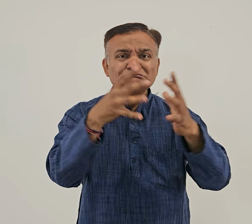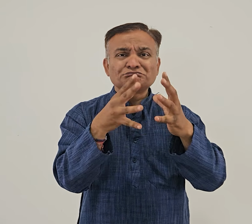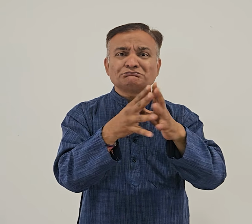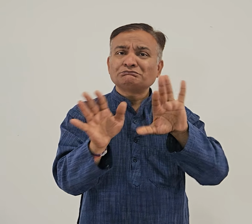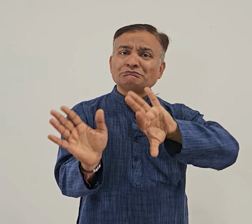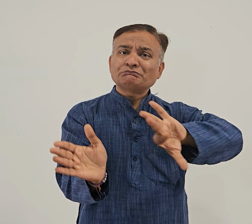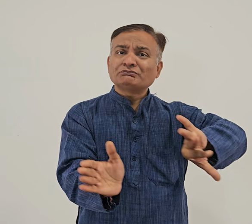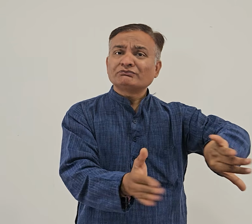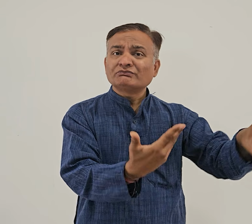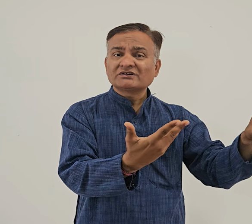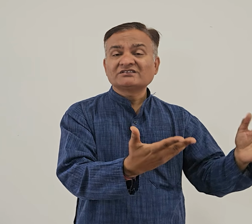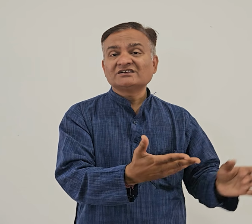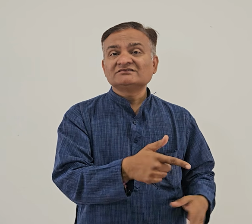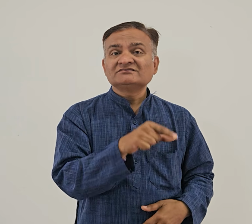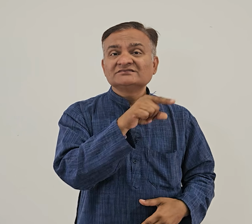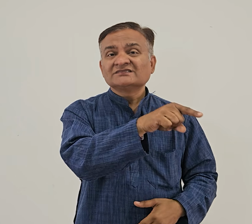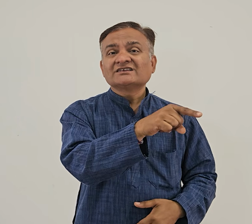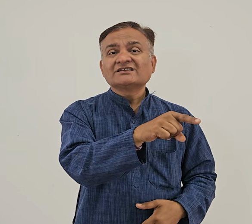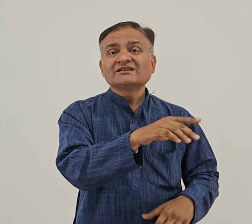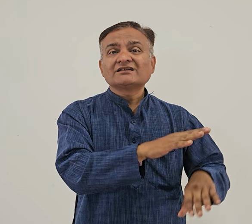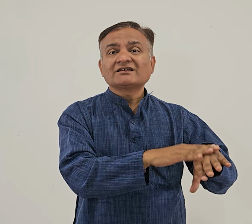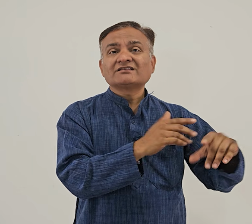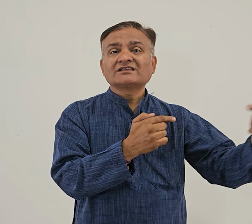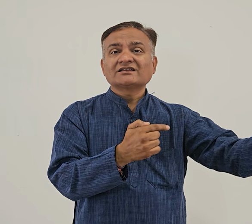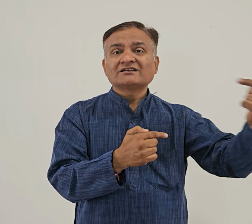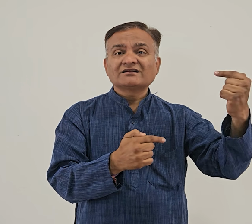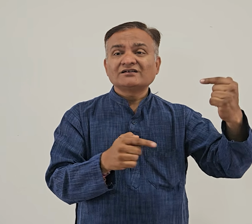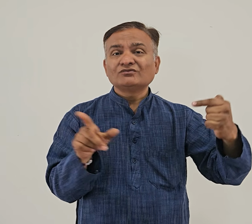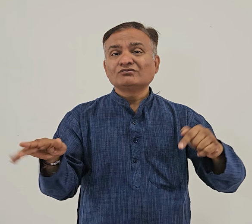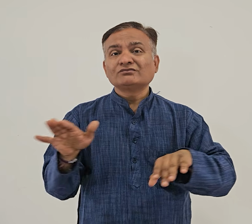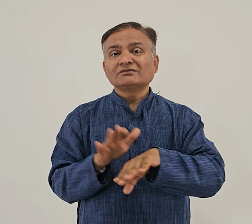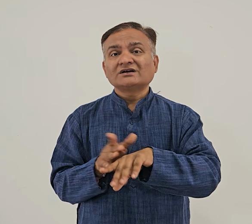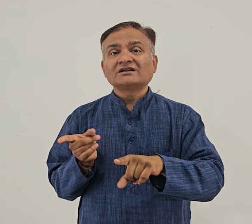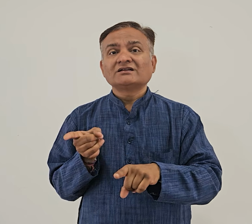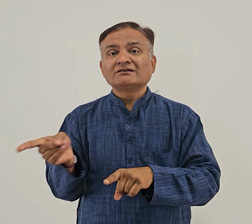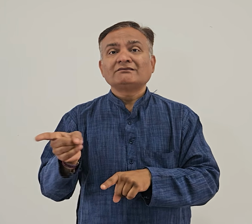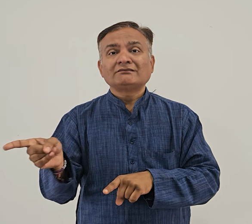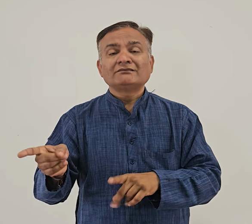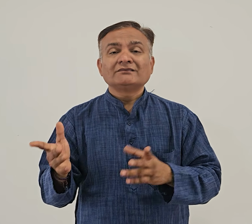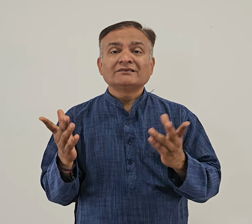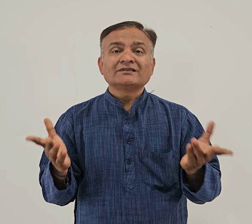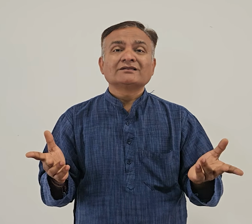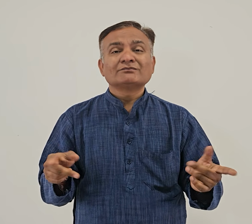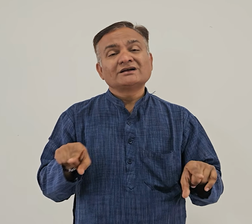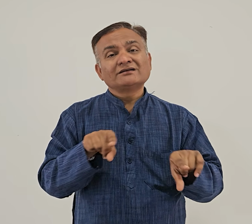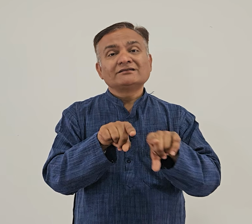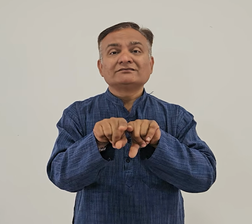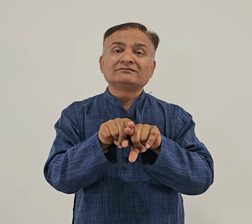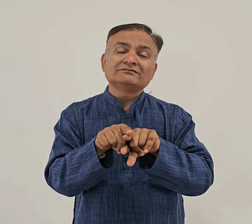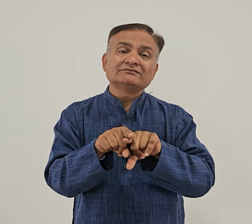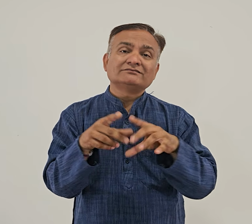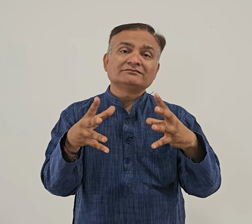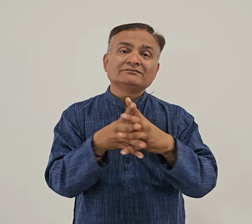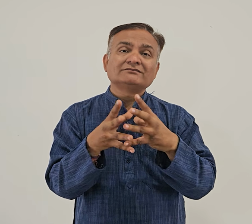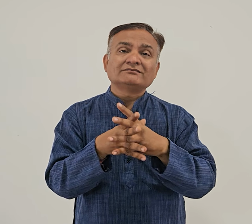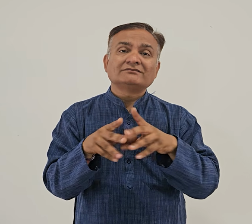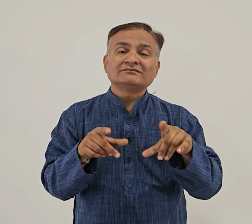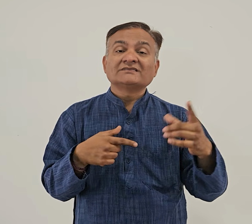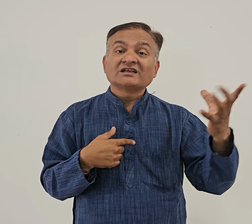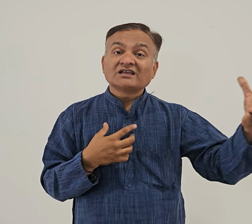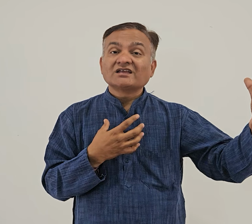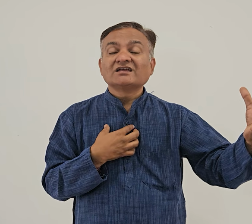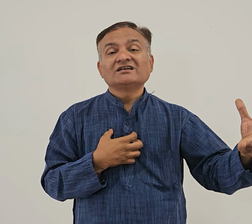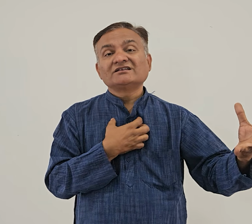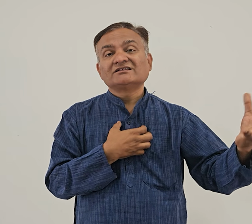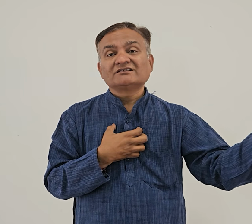એ એની રીતે કચકચ કરે, તું તારી રીતે મનમાની કરે છે, બાકી છે તો હરકું જ ને. એને દુઃખ થાય છે ને તને દુઃખ થાય છે.